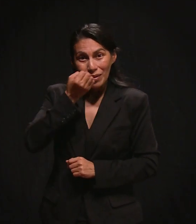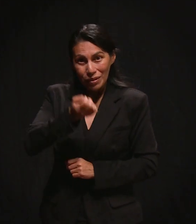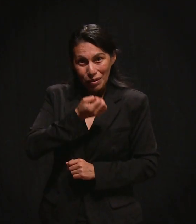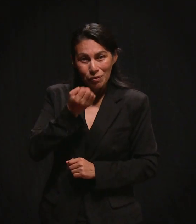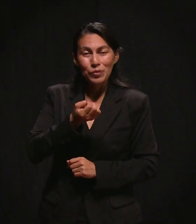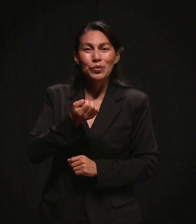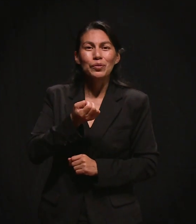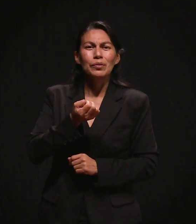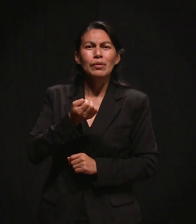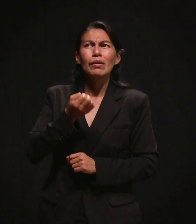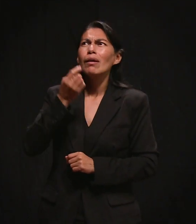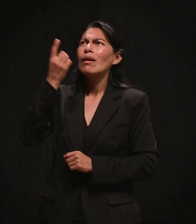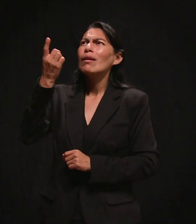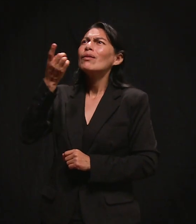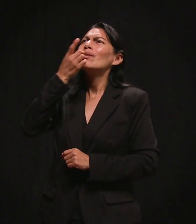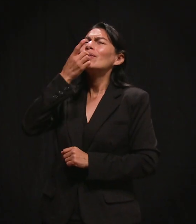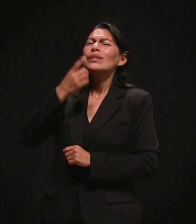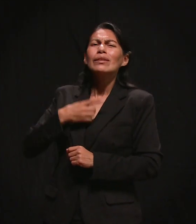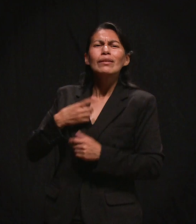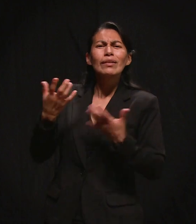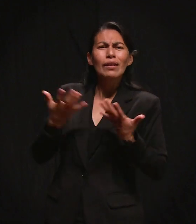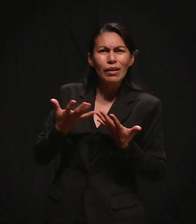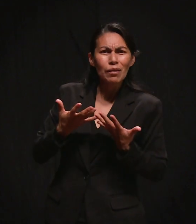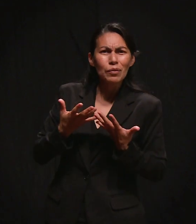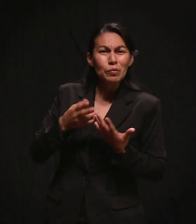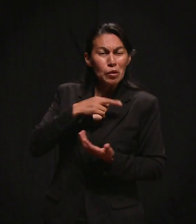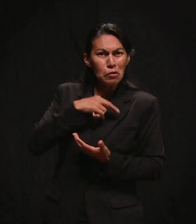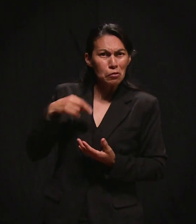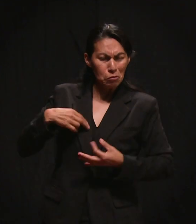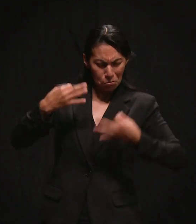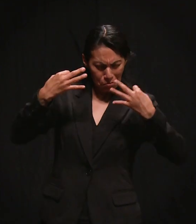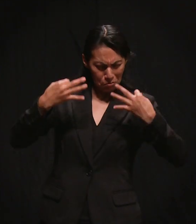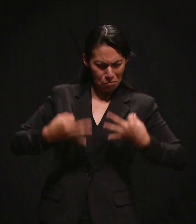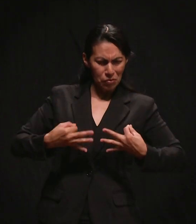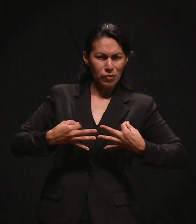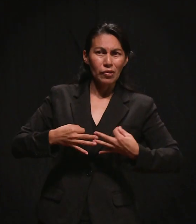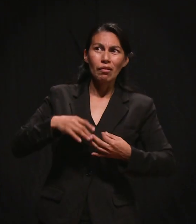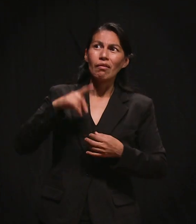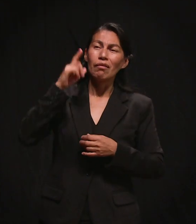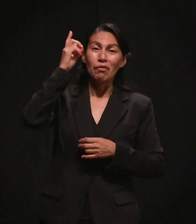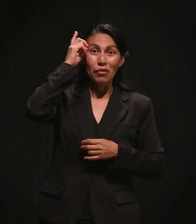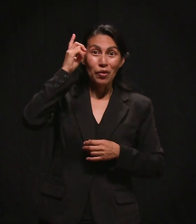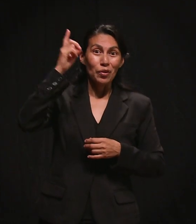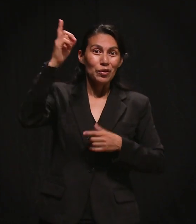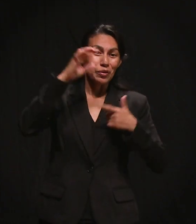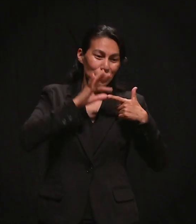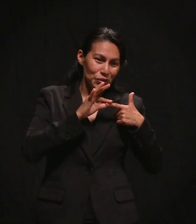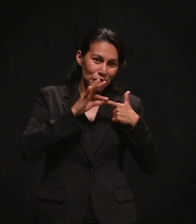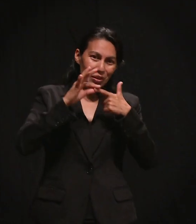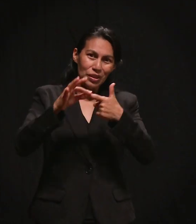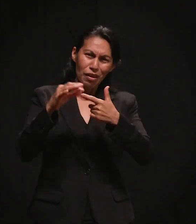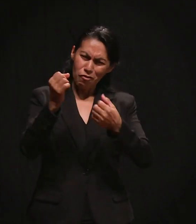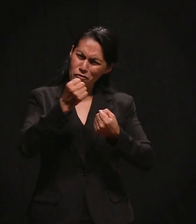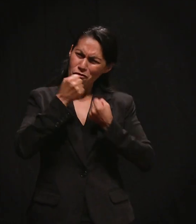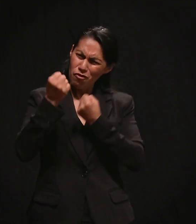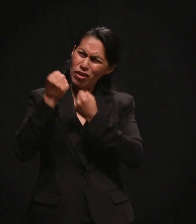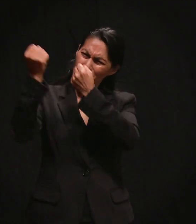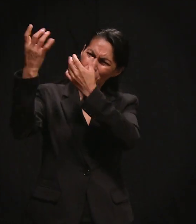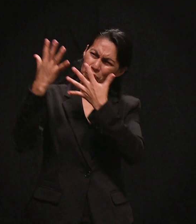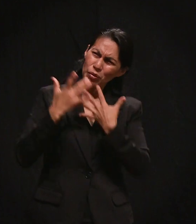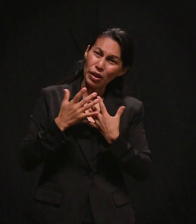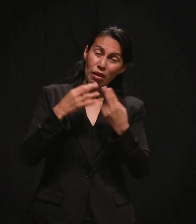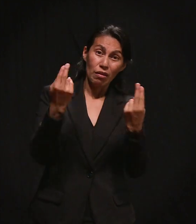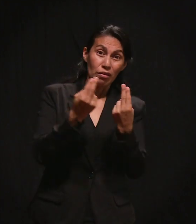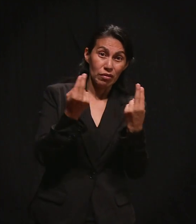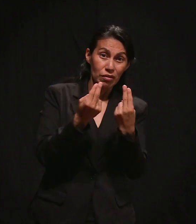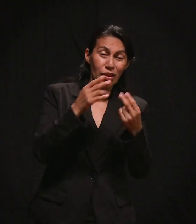bien. Y Él pueda guiarnos y fortalecernos en todas nuestras necesidades. Porque Él ha prometido